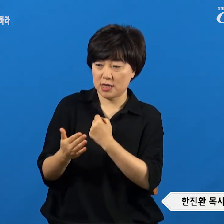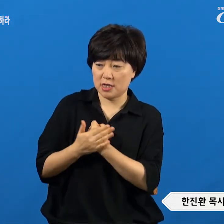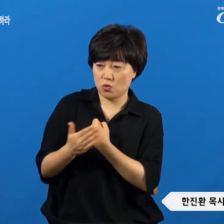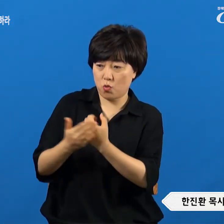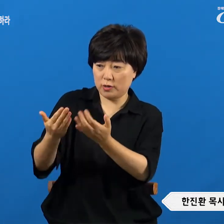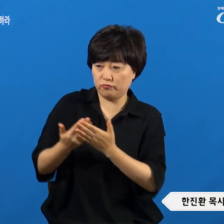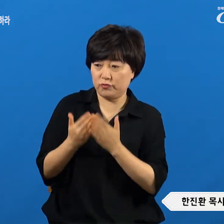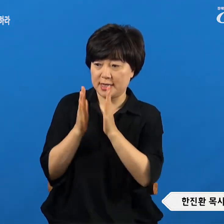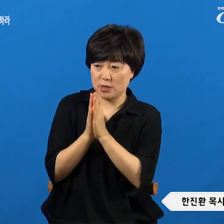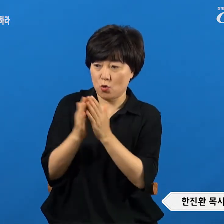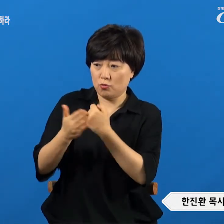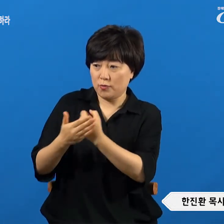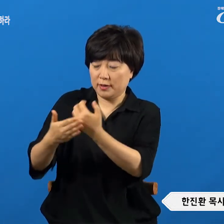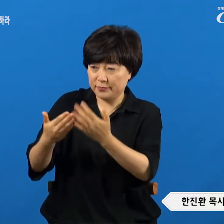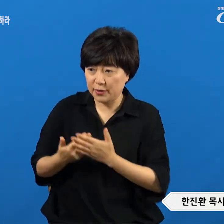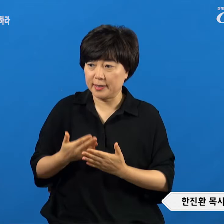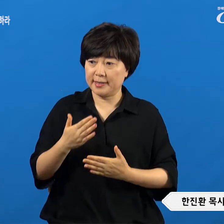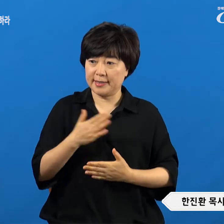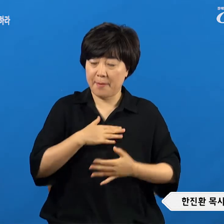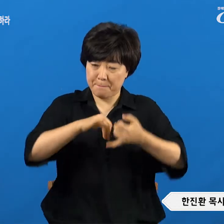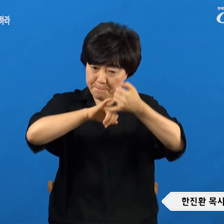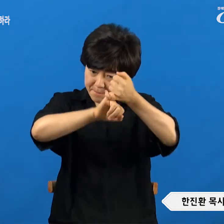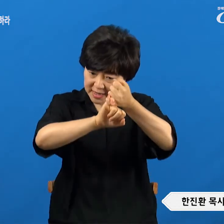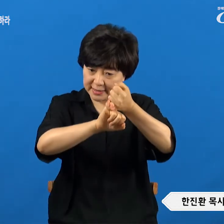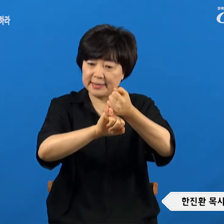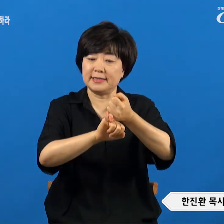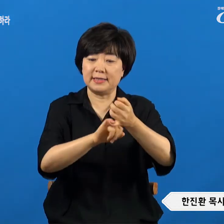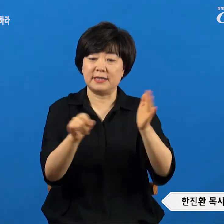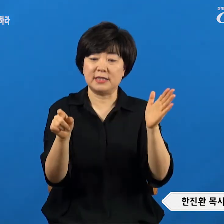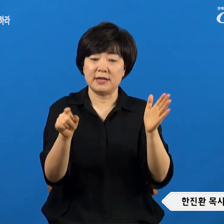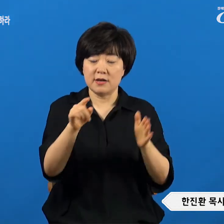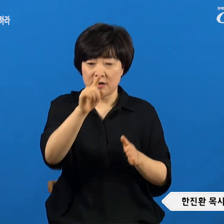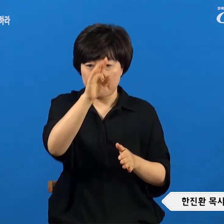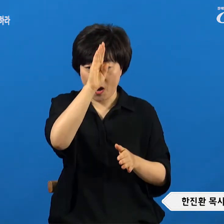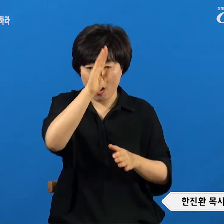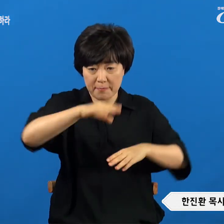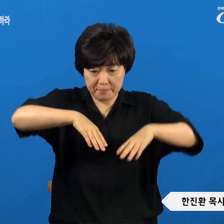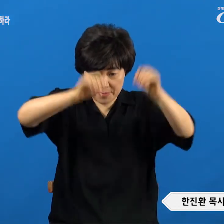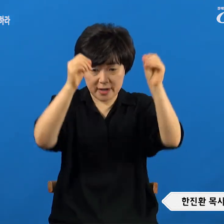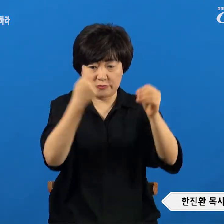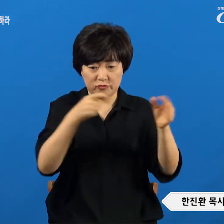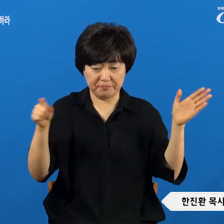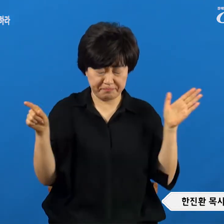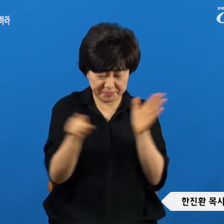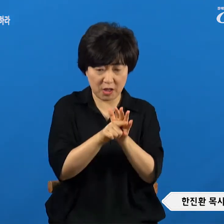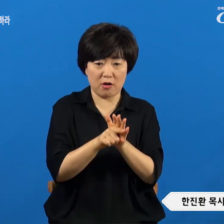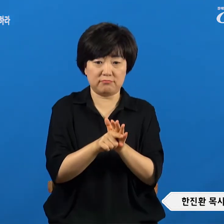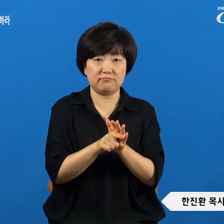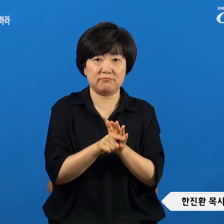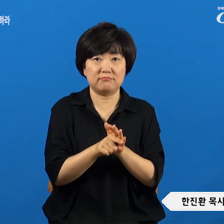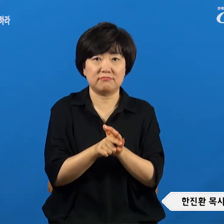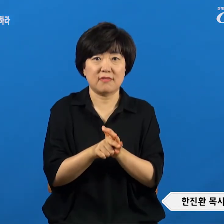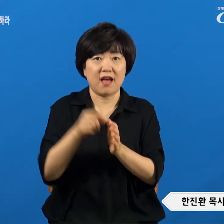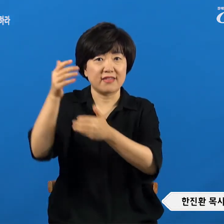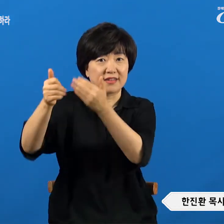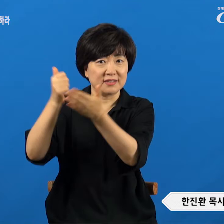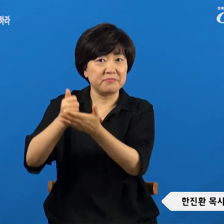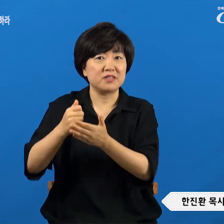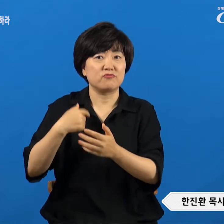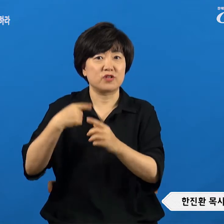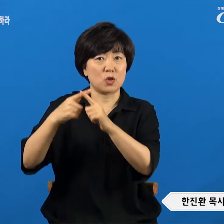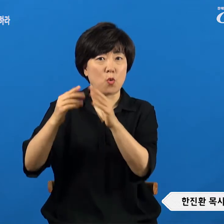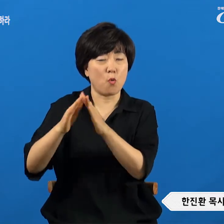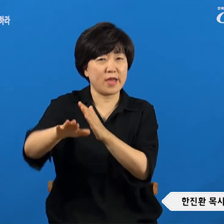기도하고 있기 때문에 자기는 반드시 회복된다고 믿는 분입니다. 하나님께서 우리 교회